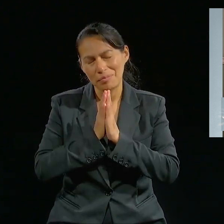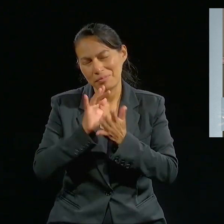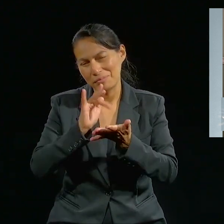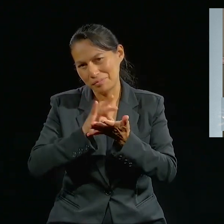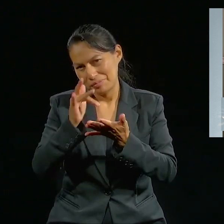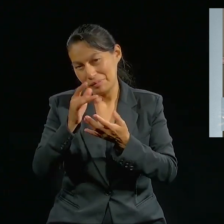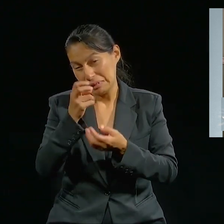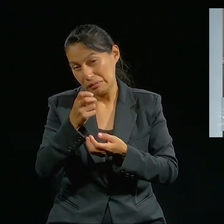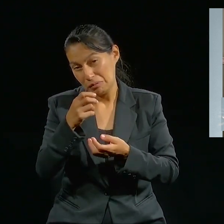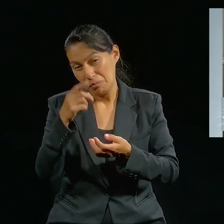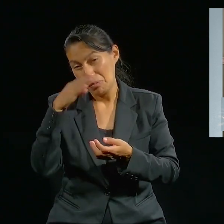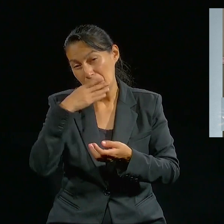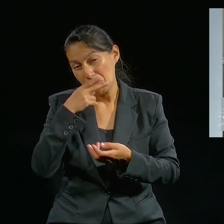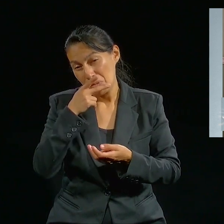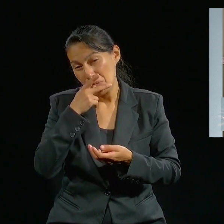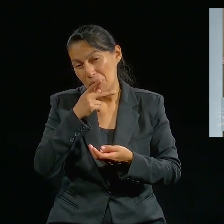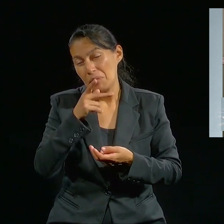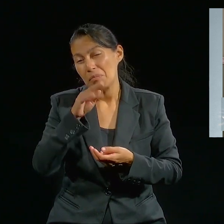hijitos